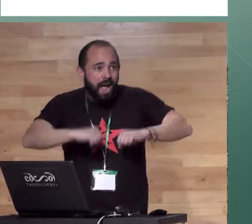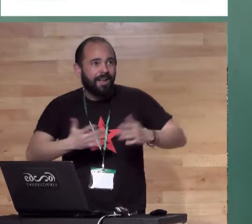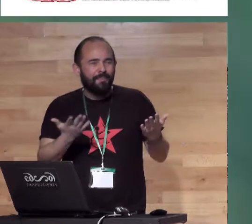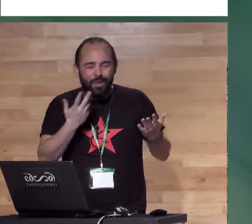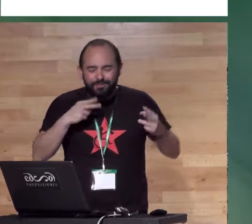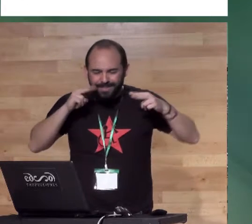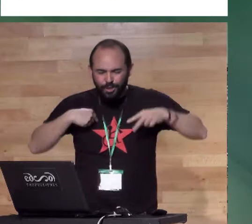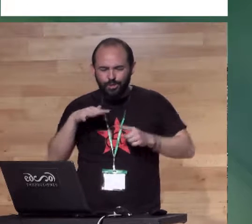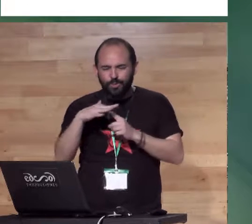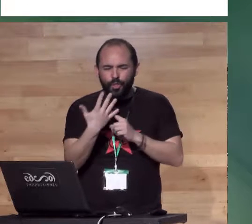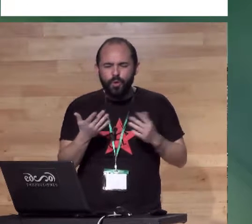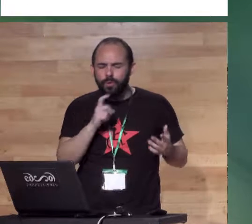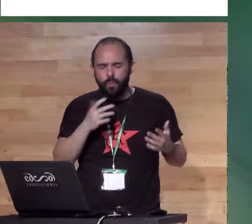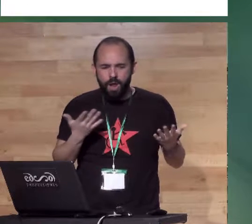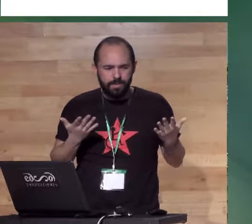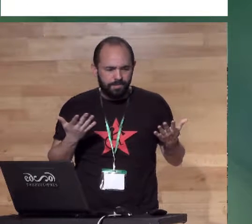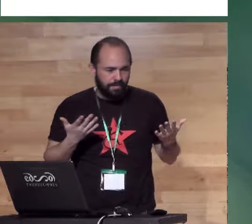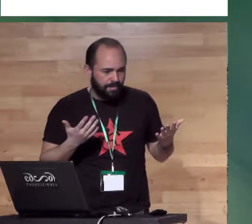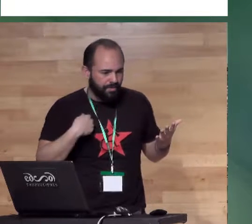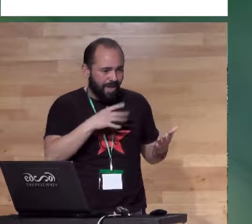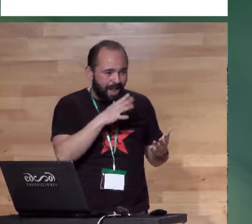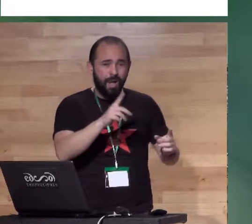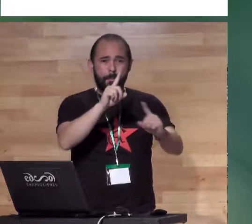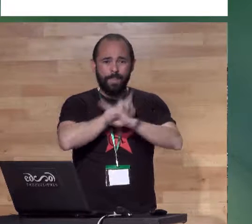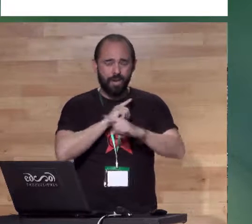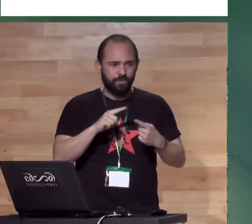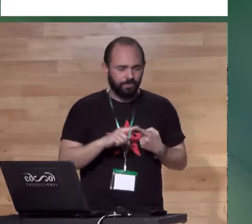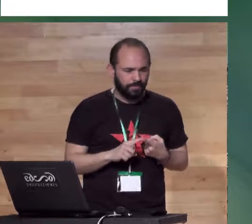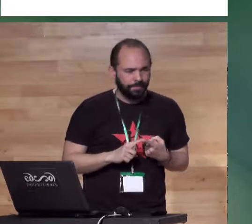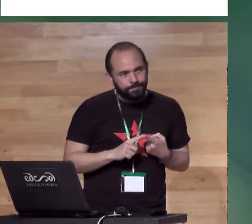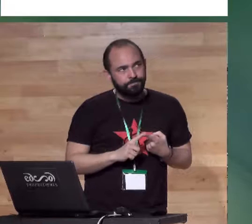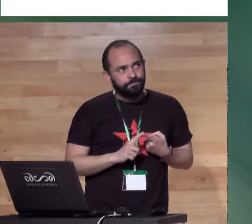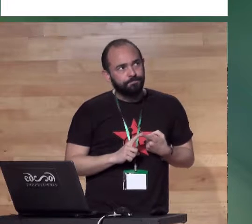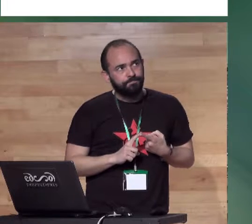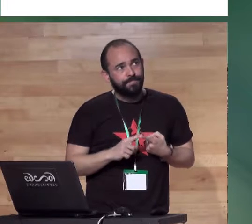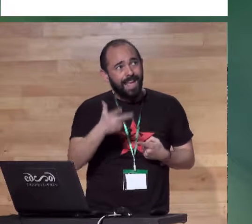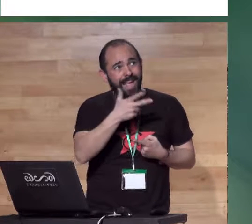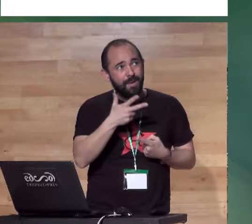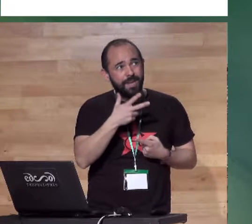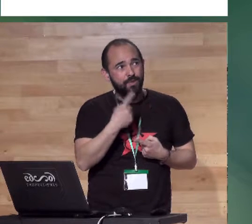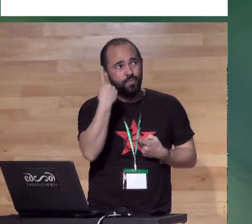consecuentes y ser prácticos. ¿Cuál es la situación económica? Estoy en el paro.